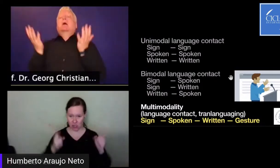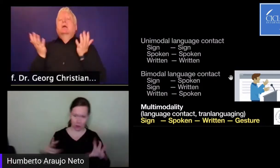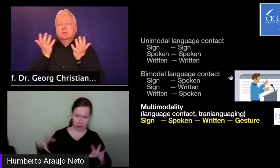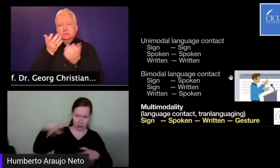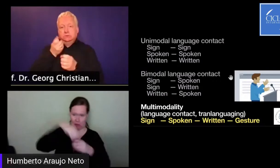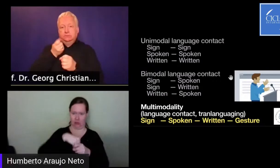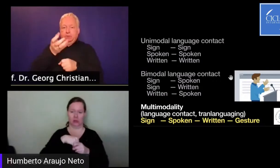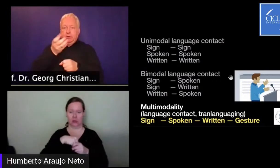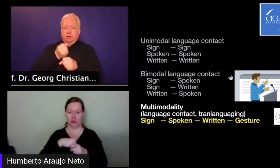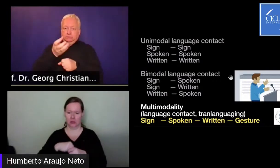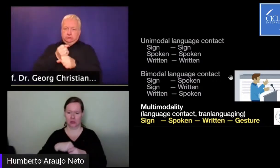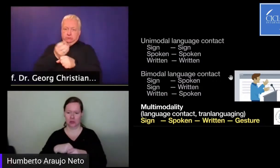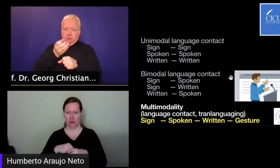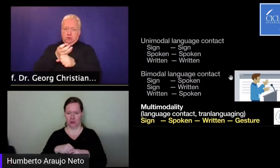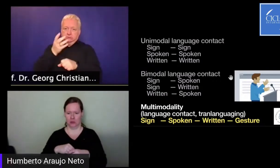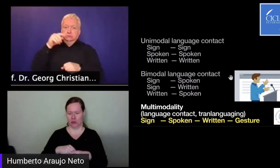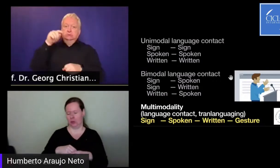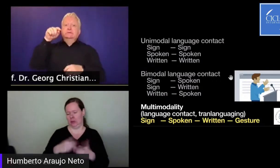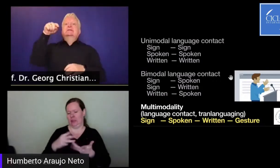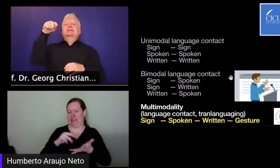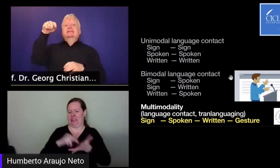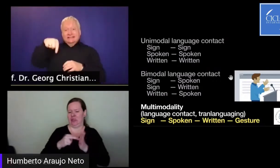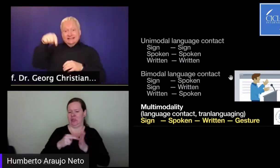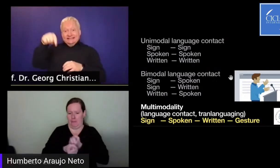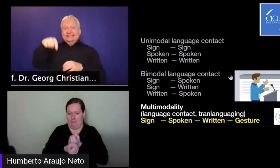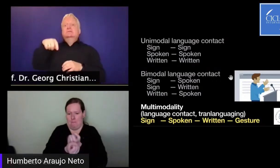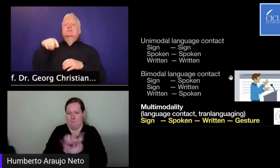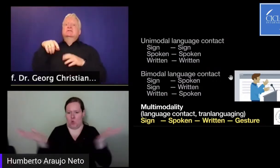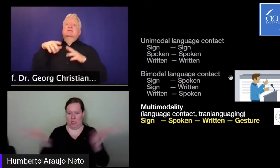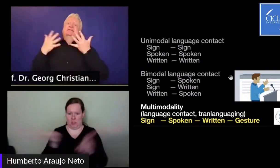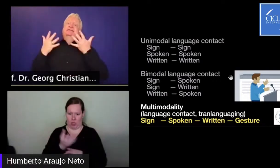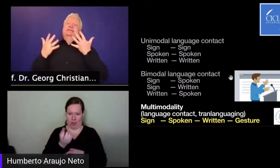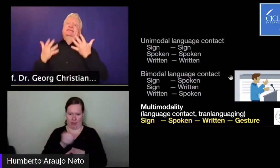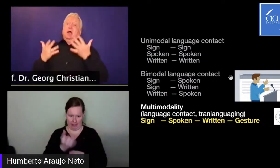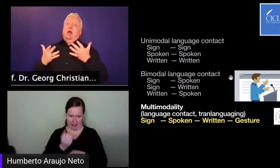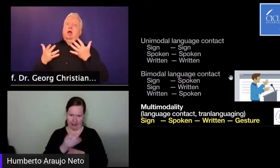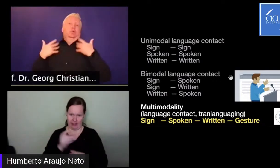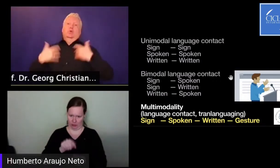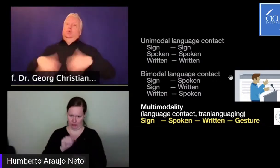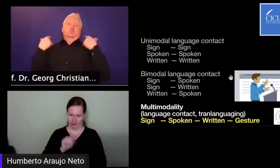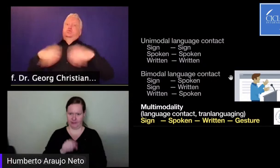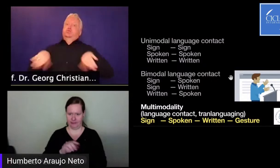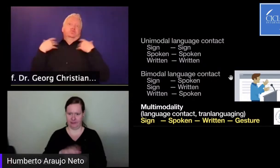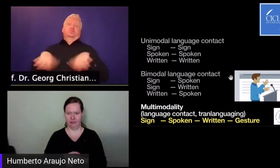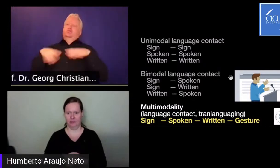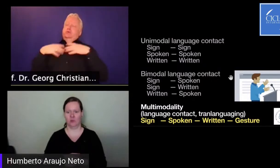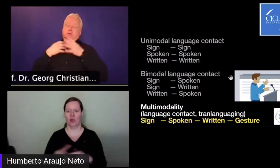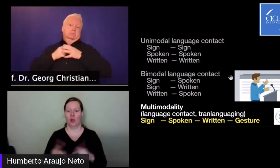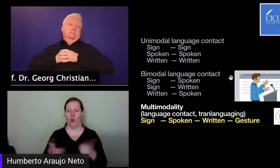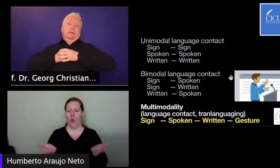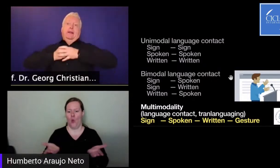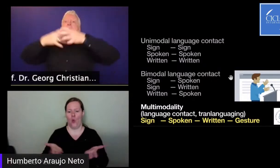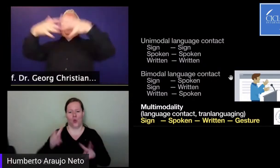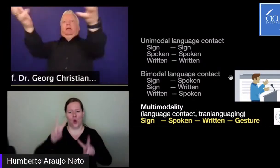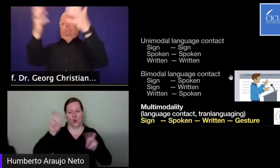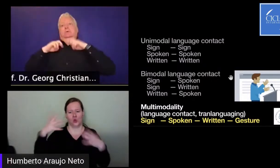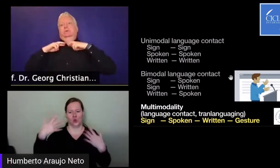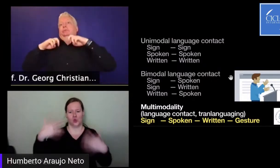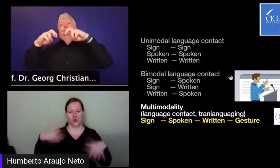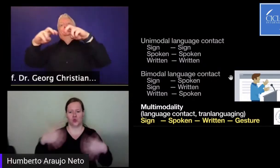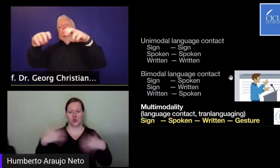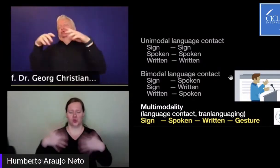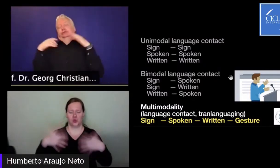orais, gestuais, sinalizadas, todas co-ocorrendo naquele ambiente linguístico.